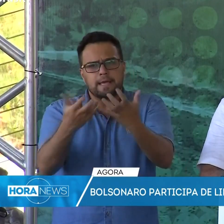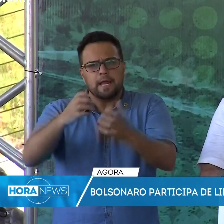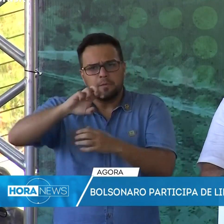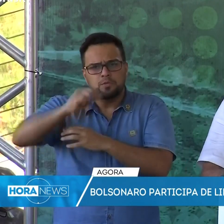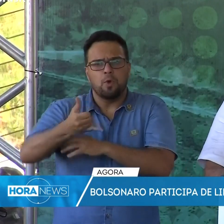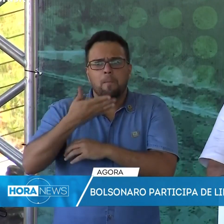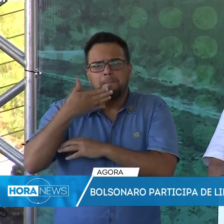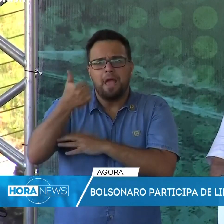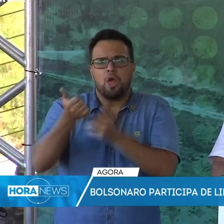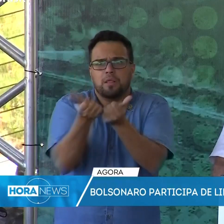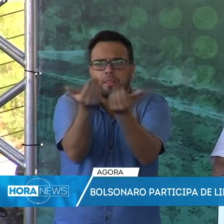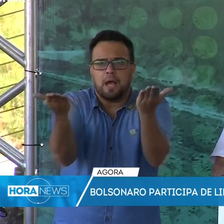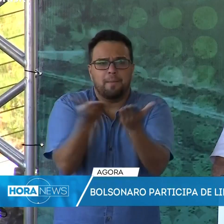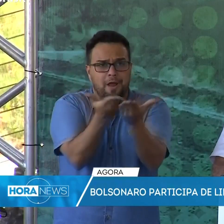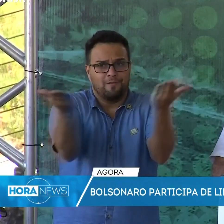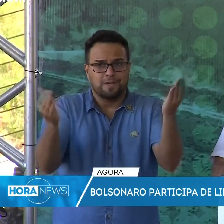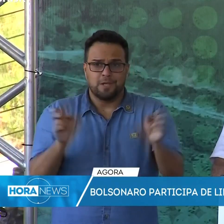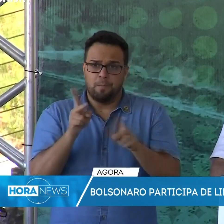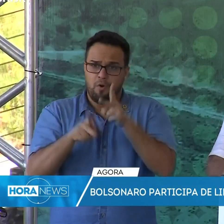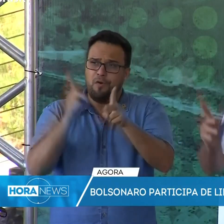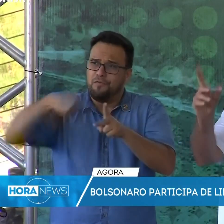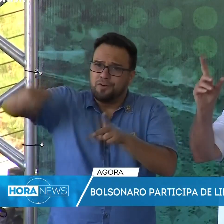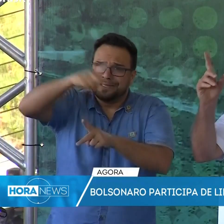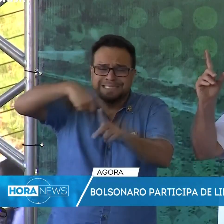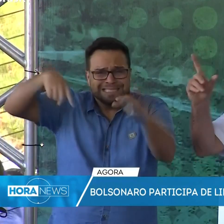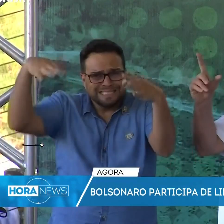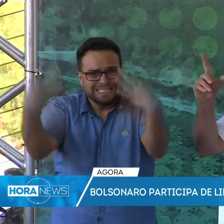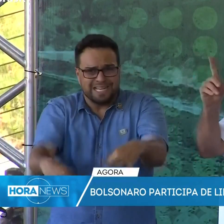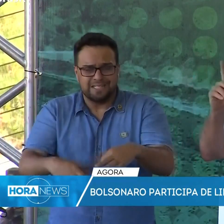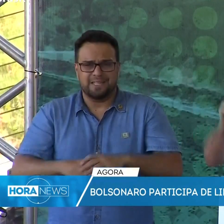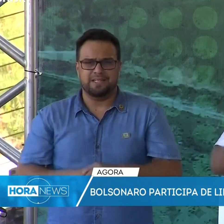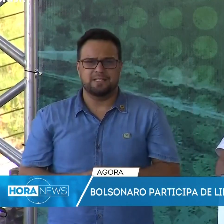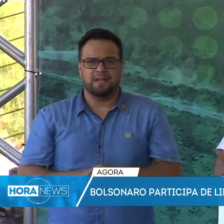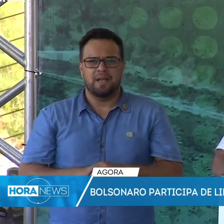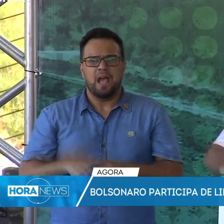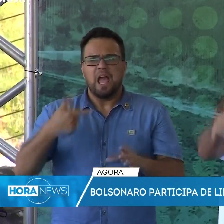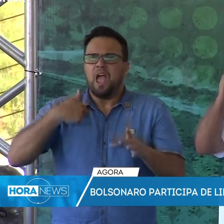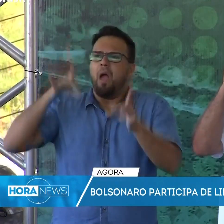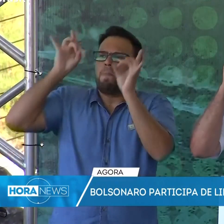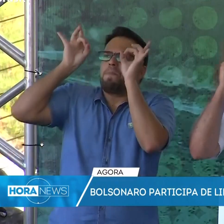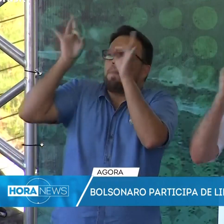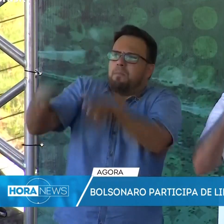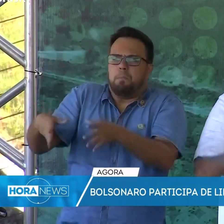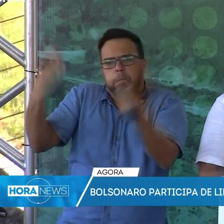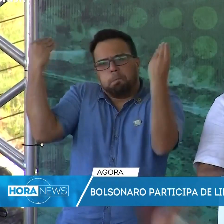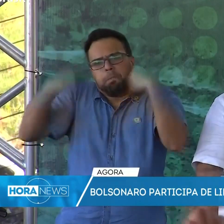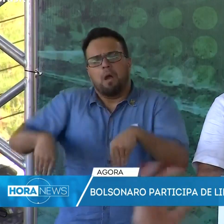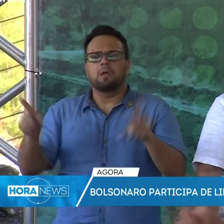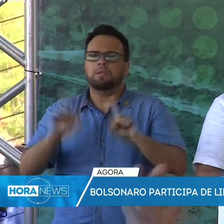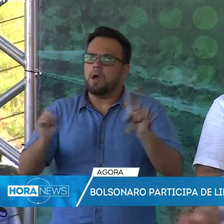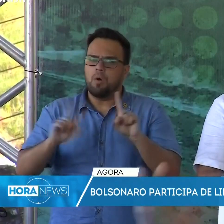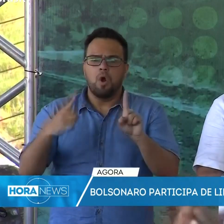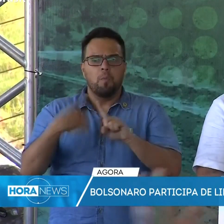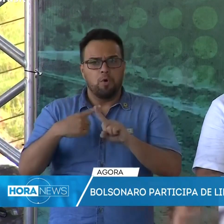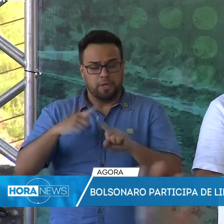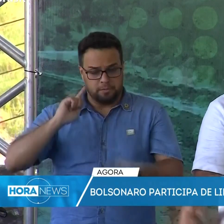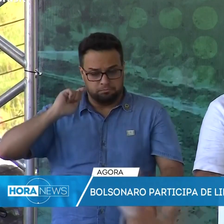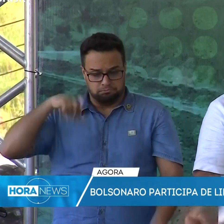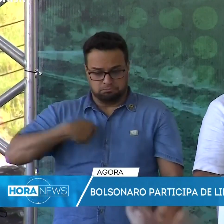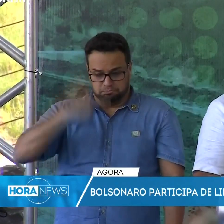sim o melhor para vocês. Pode ter certeza, não desistiremos, porque